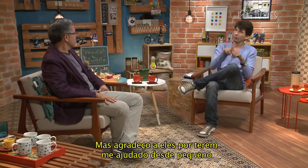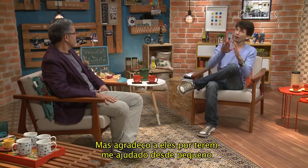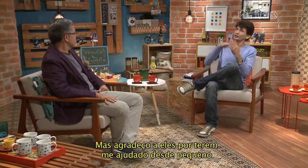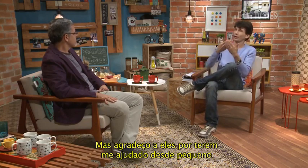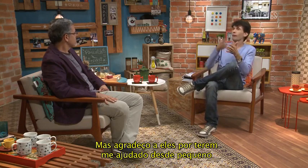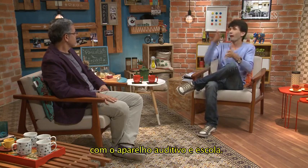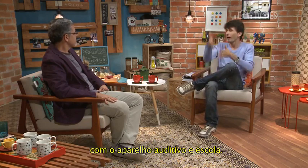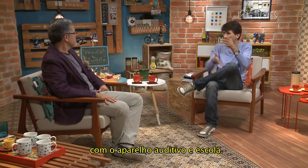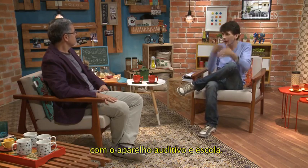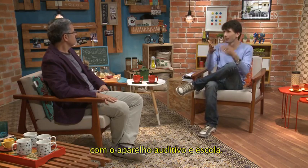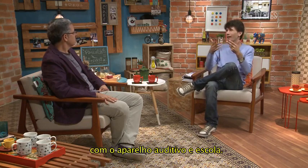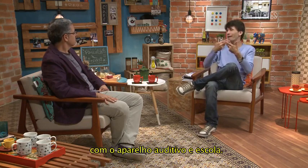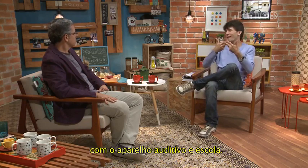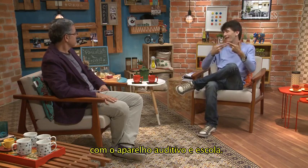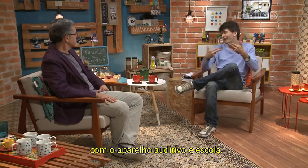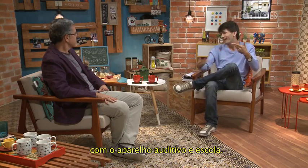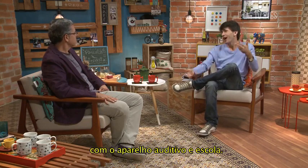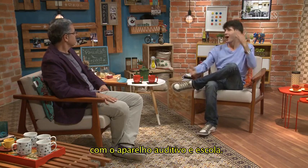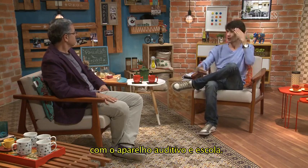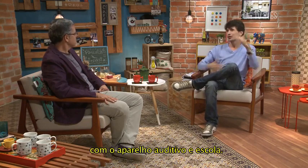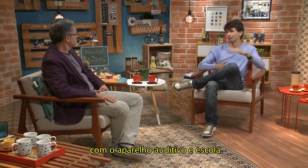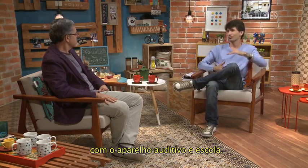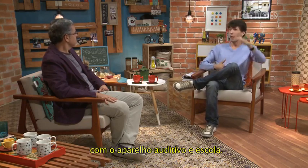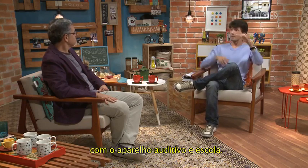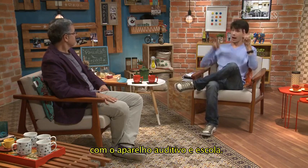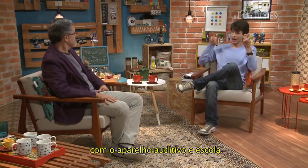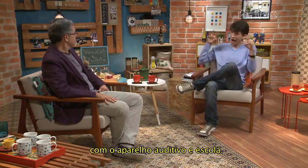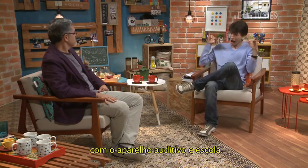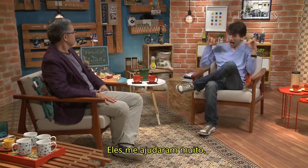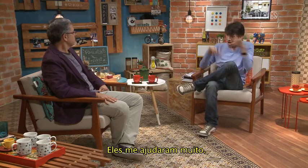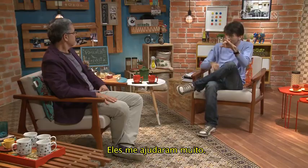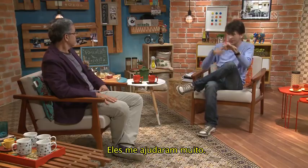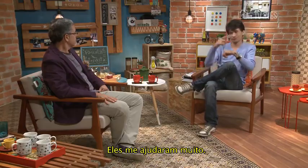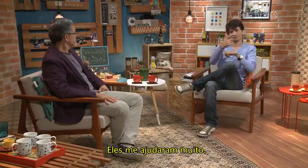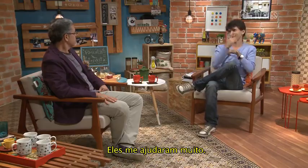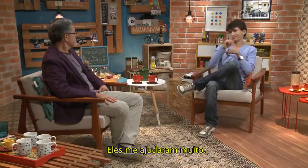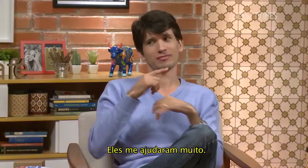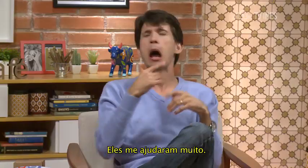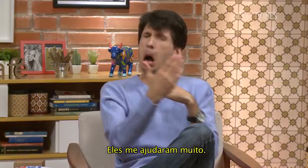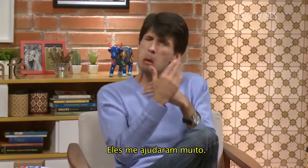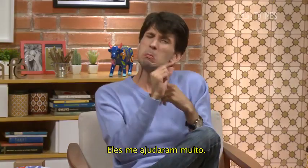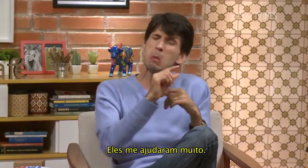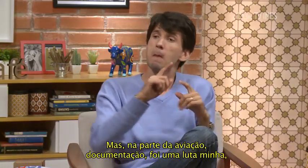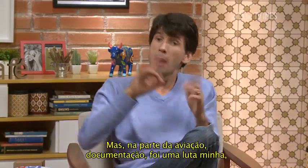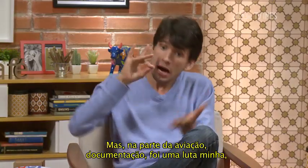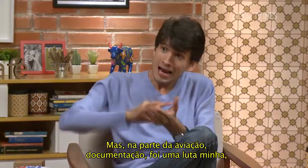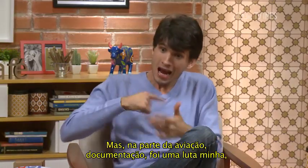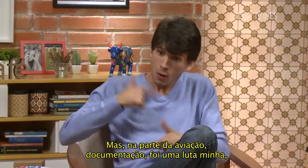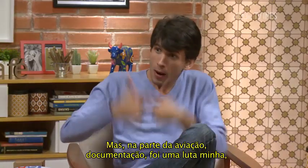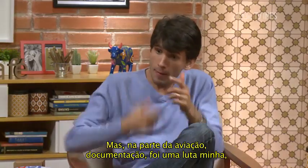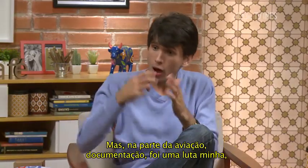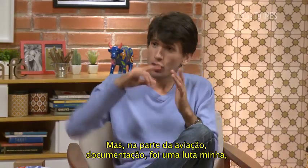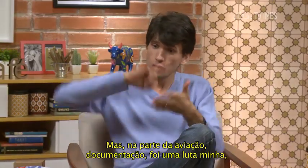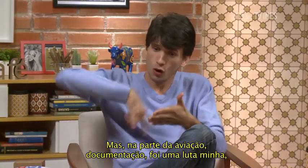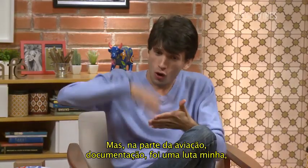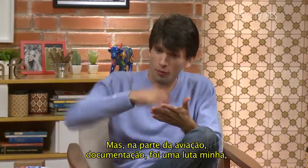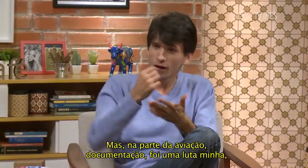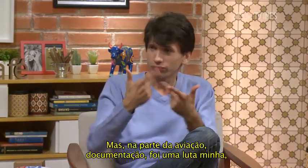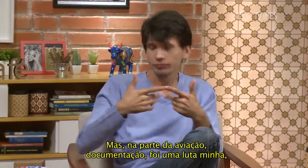pequeno com aparelho auditivo e escola eles me ajudaram muito mas na parte da Viação documentação